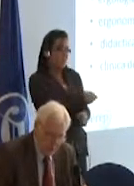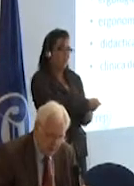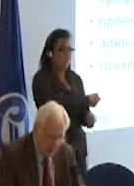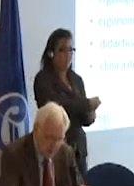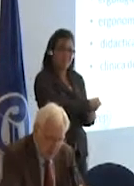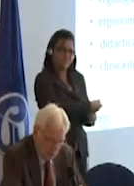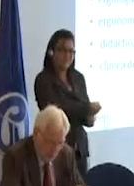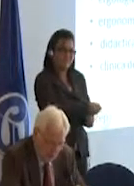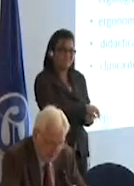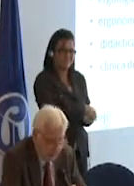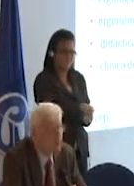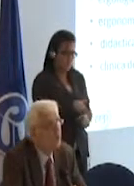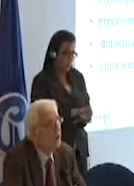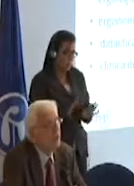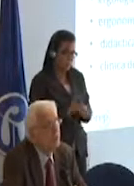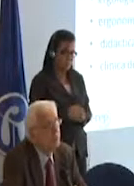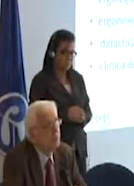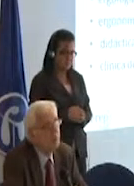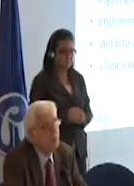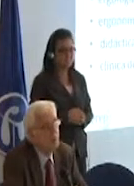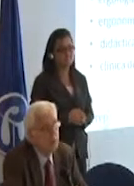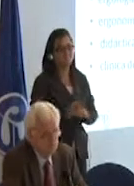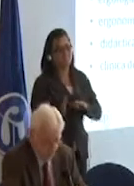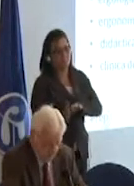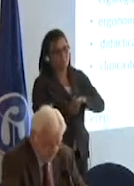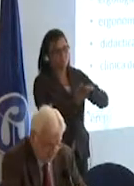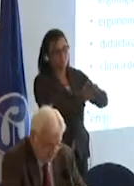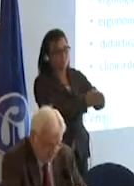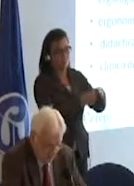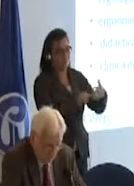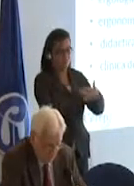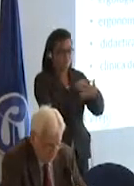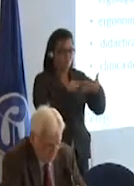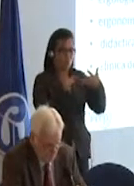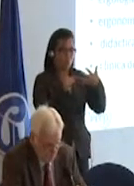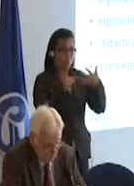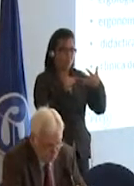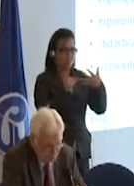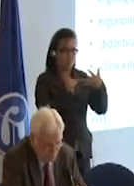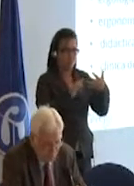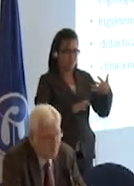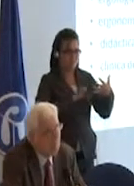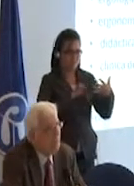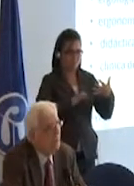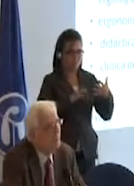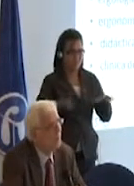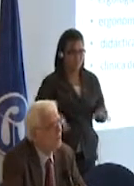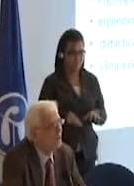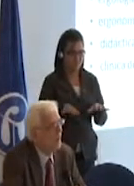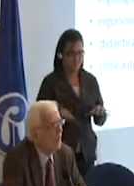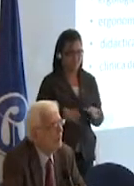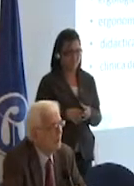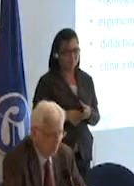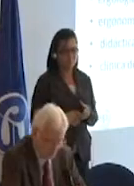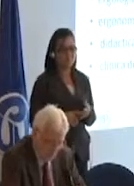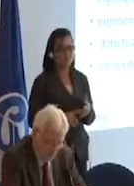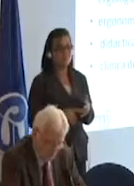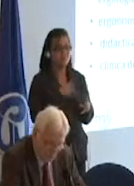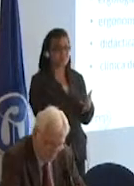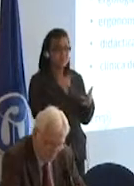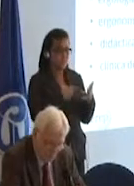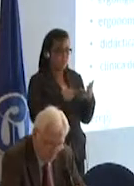Cuarta característica toda actividad